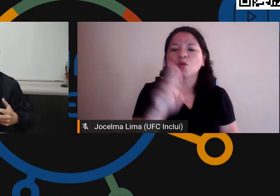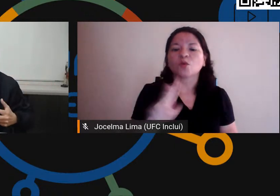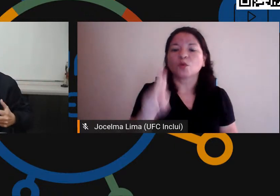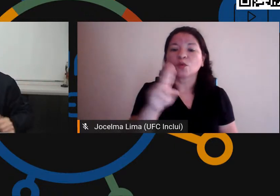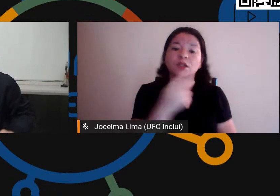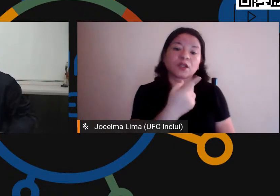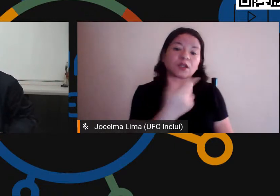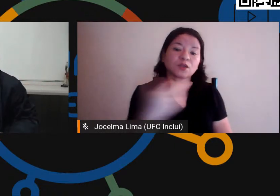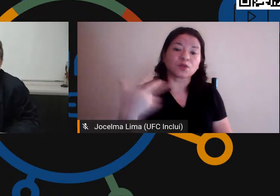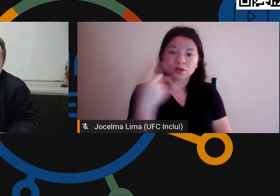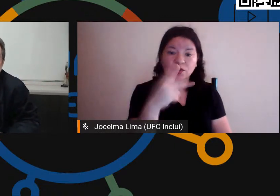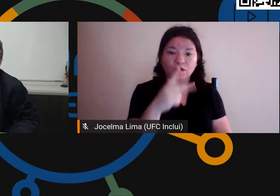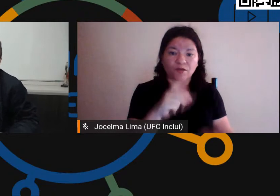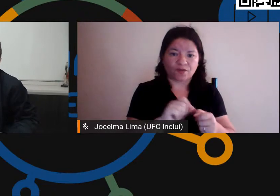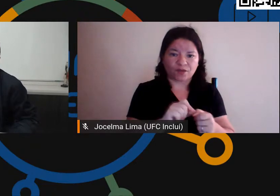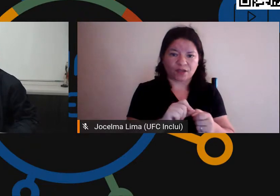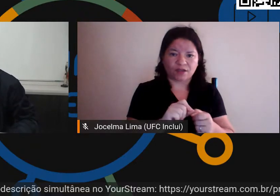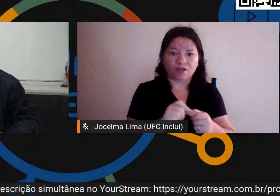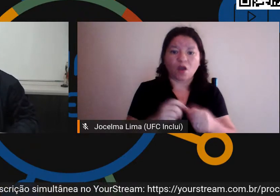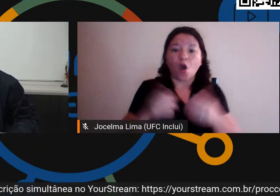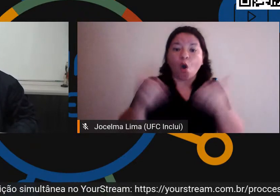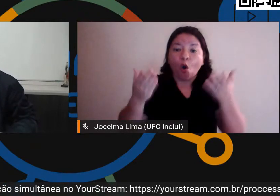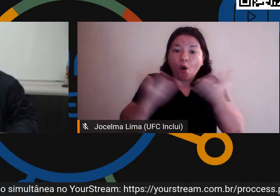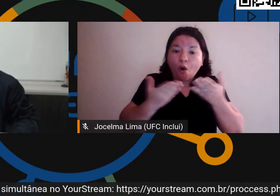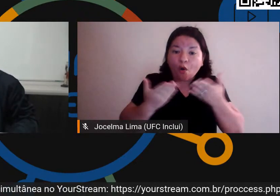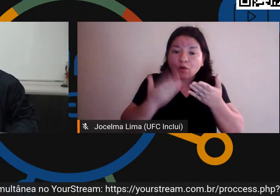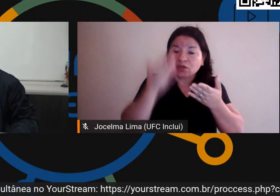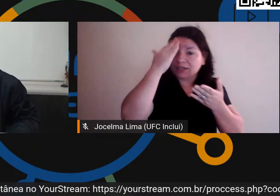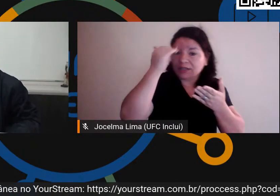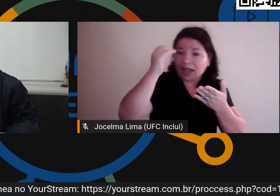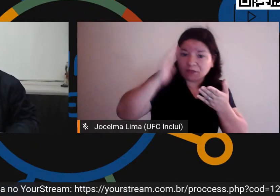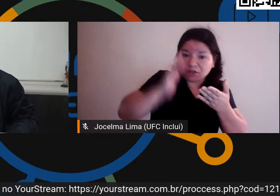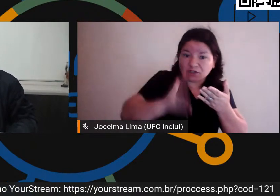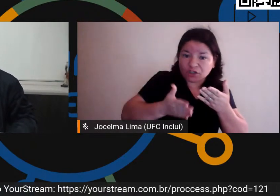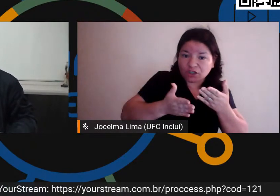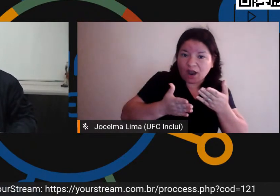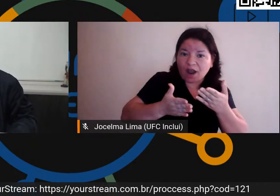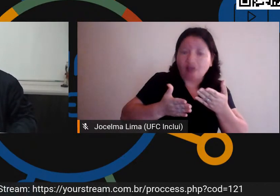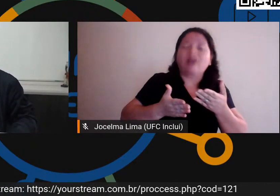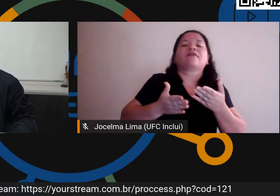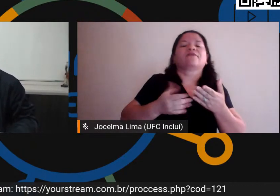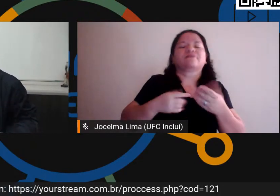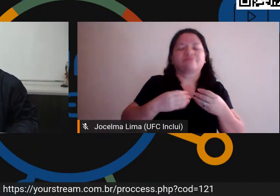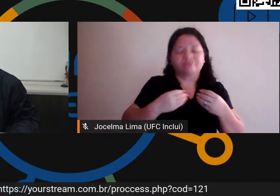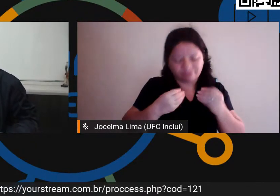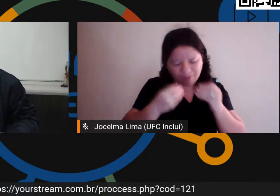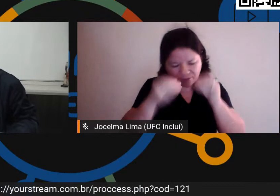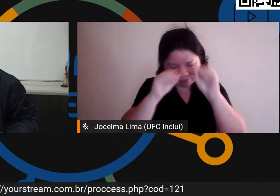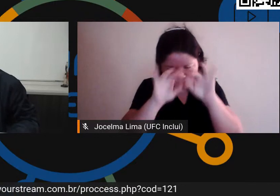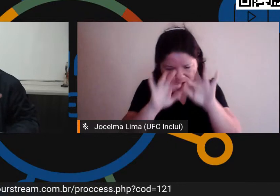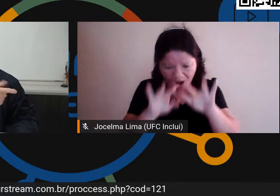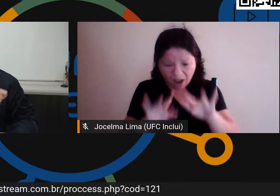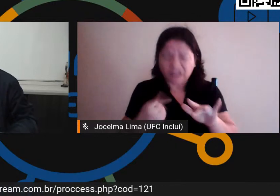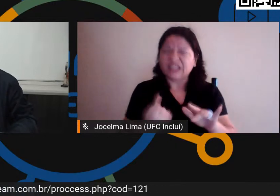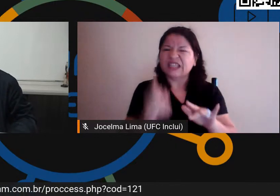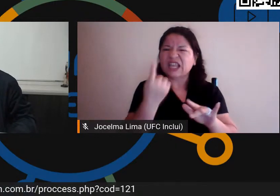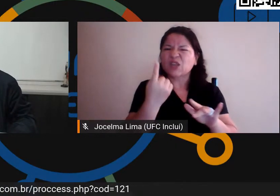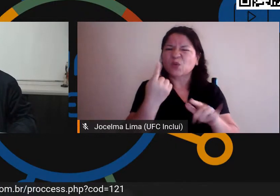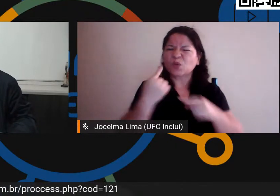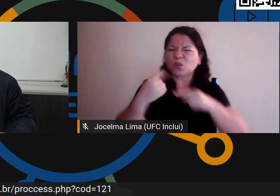se sabe hoje, não tire uma literatura que contraria a sua ideia, chame ela para o debate, ponha ela lá dentro, enfrente